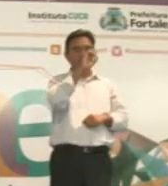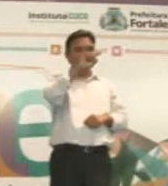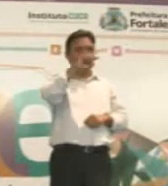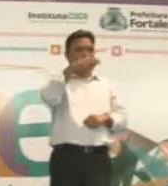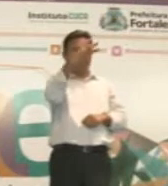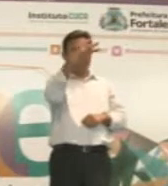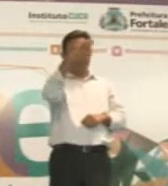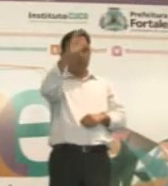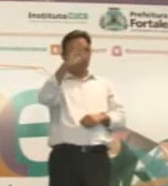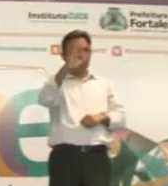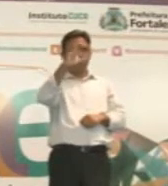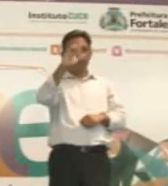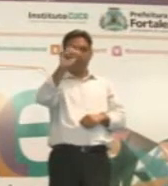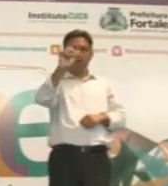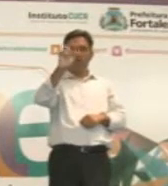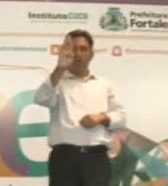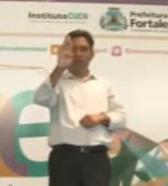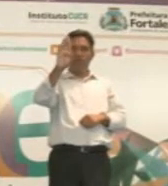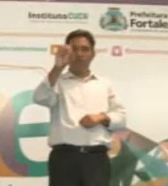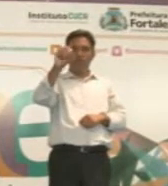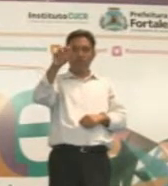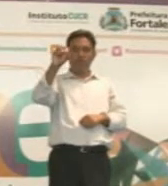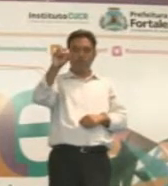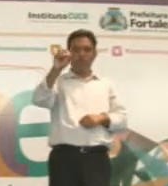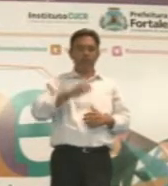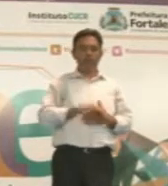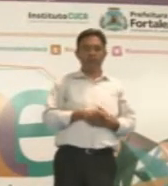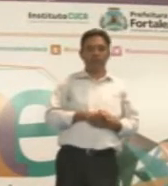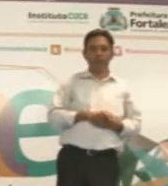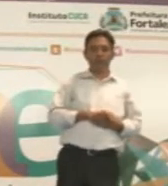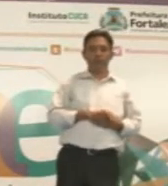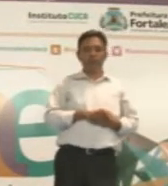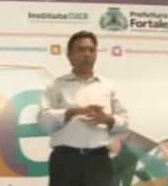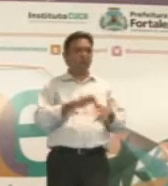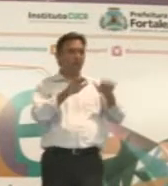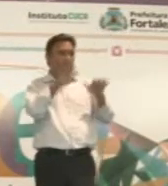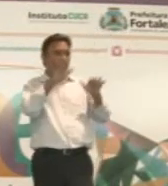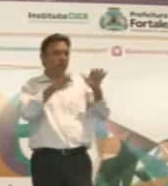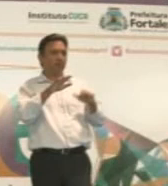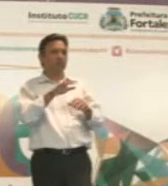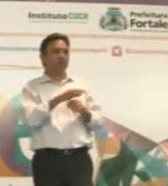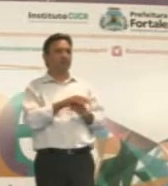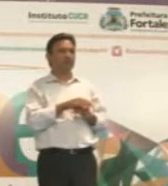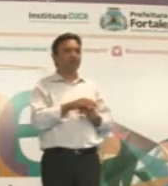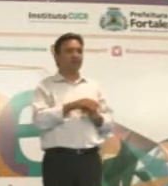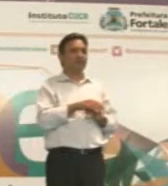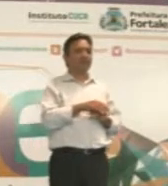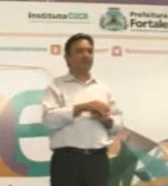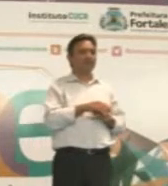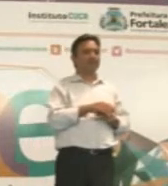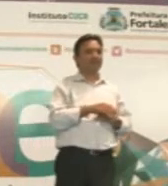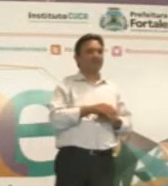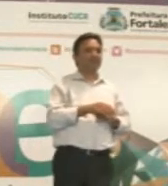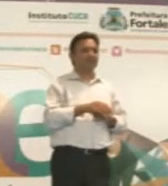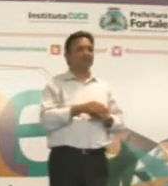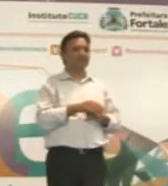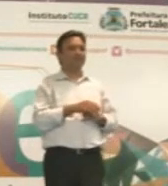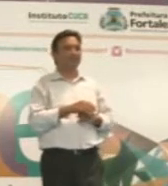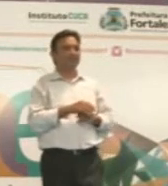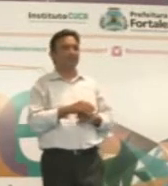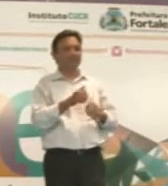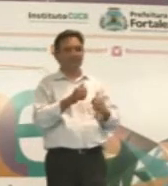As massas polares aproximadas dos elementos carbono e oxigênio são respectivamente 12 gramas por mol